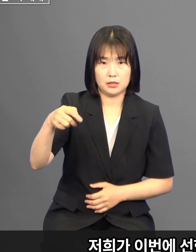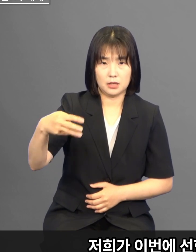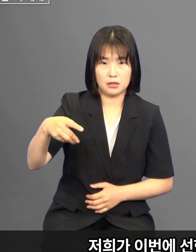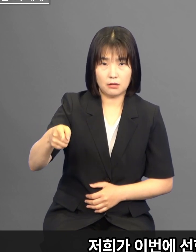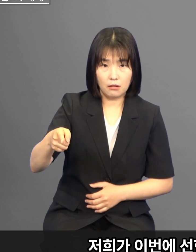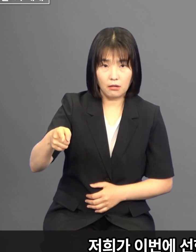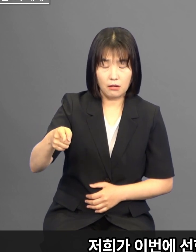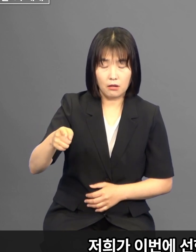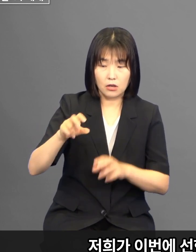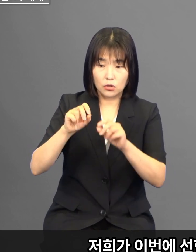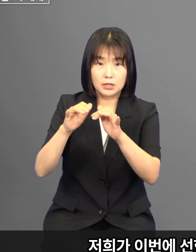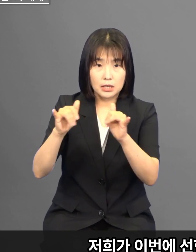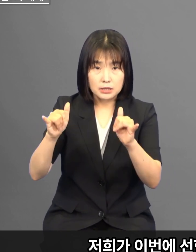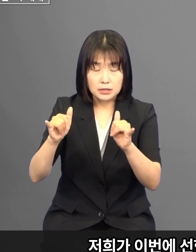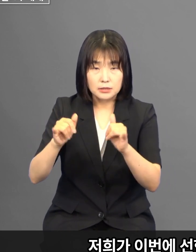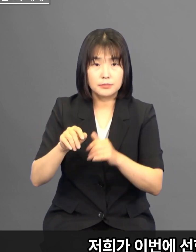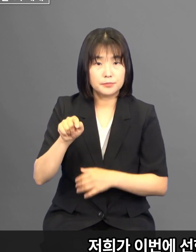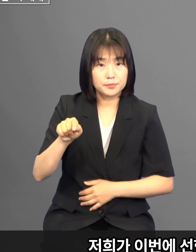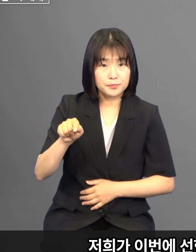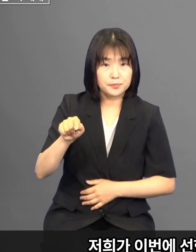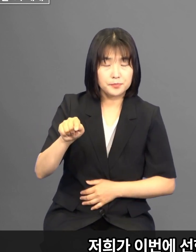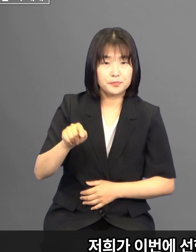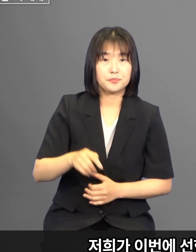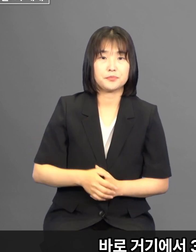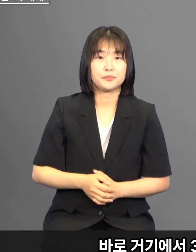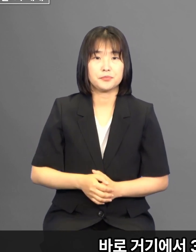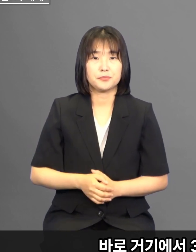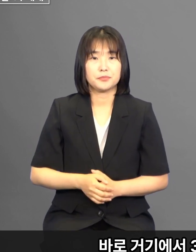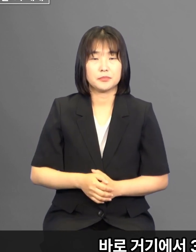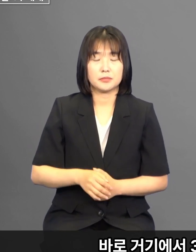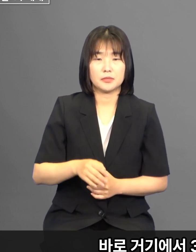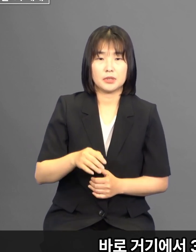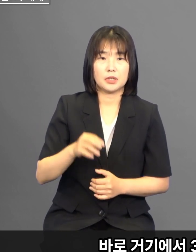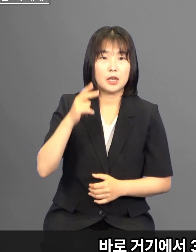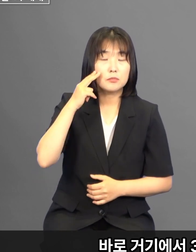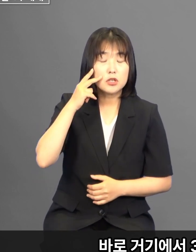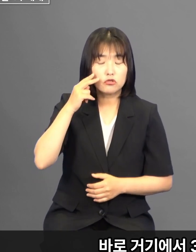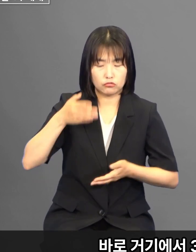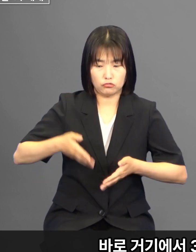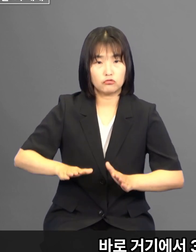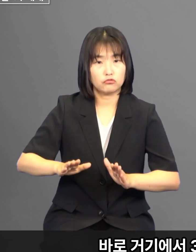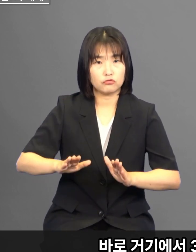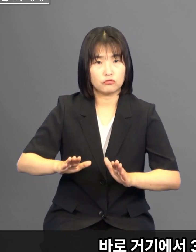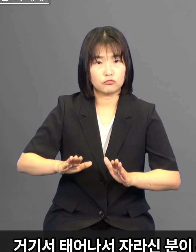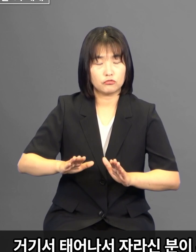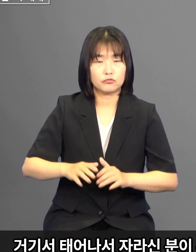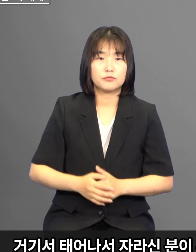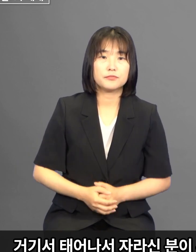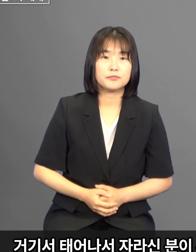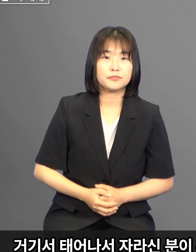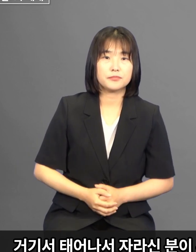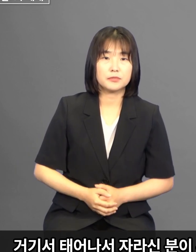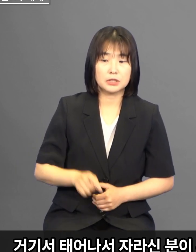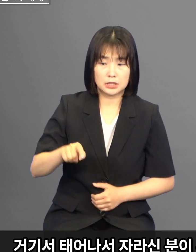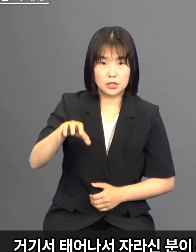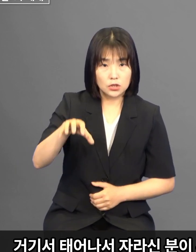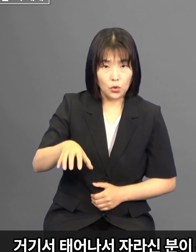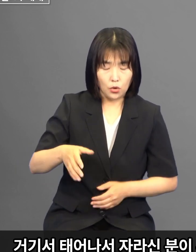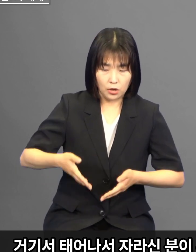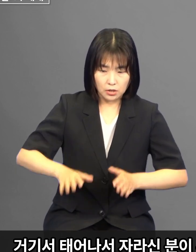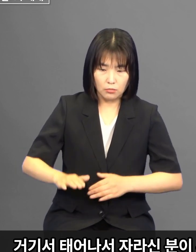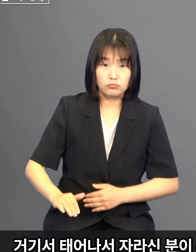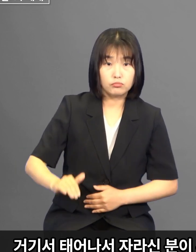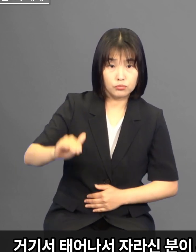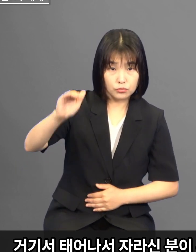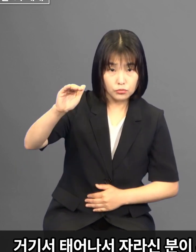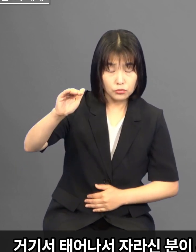저희가 이번에 선한목자교회를 세우게 됐는데 바로 거기에서 30분 거리에 생가가 있어요. 거기서 태어나서 자라신 분이